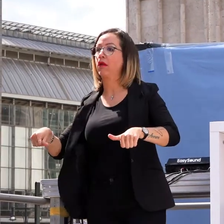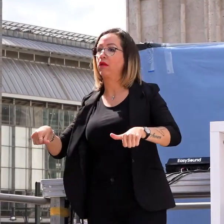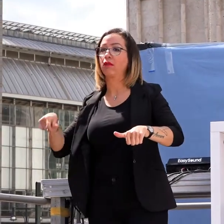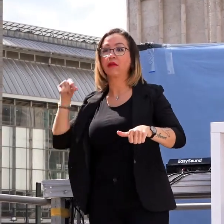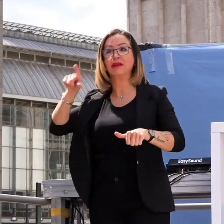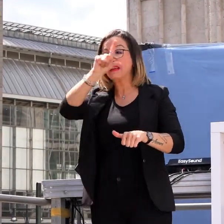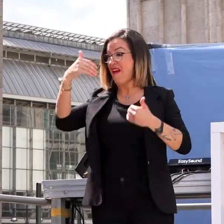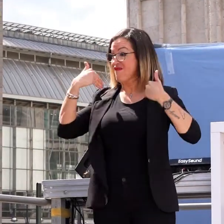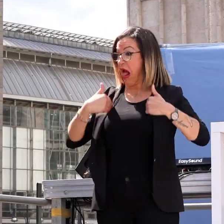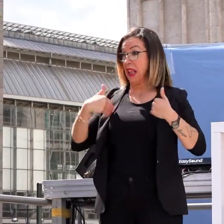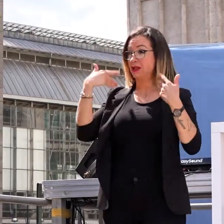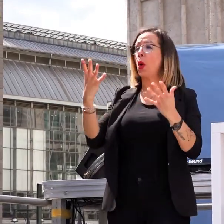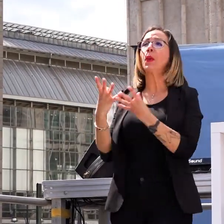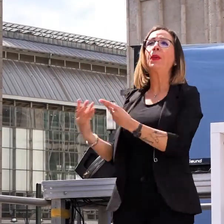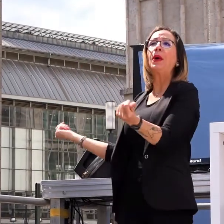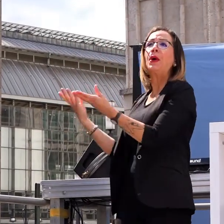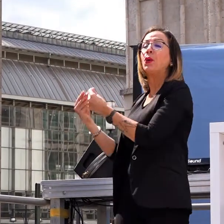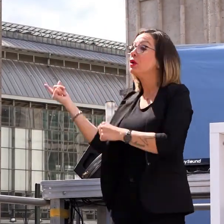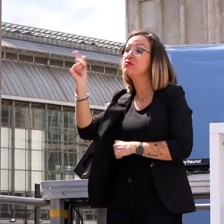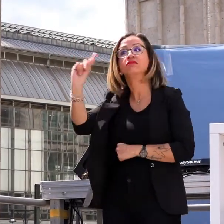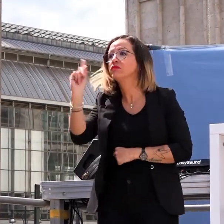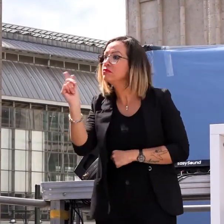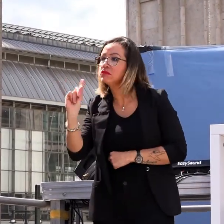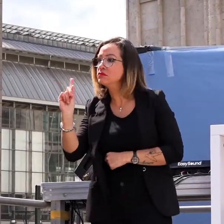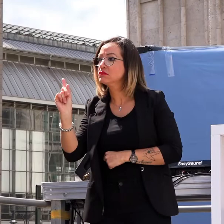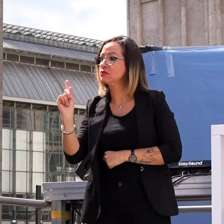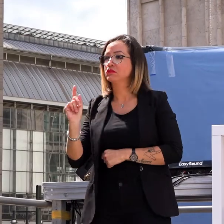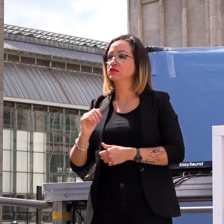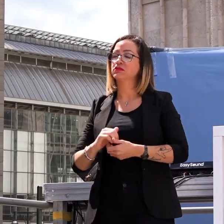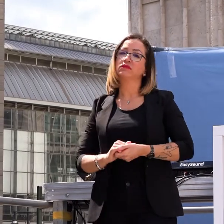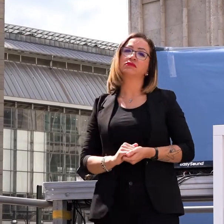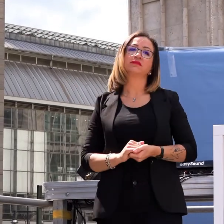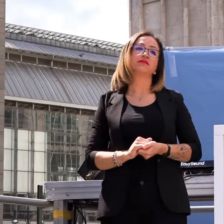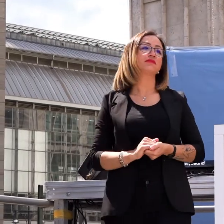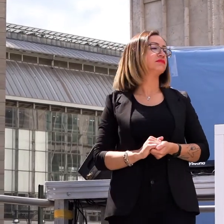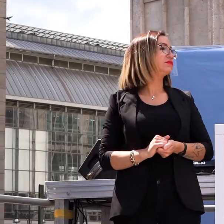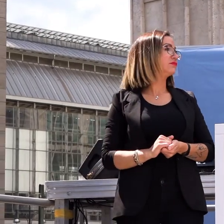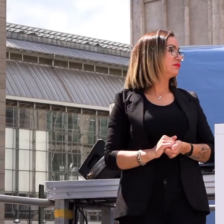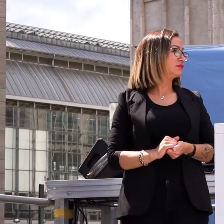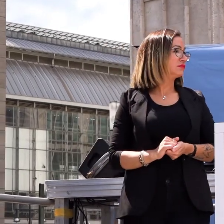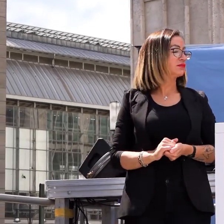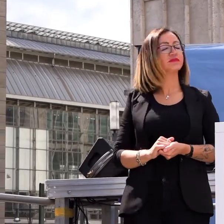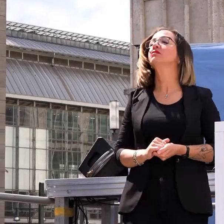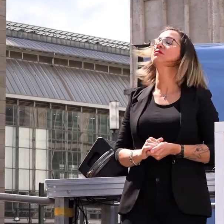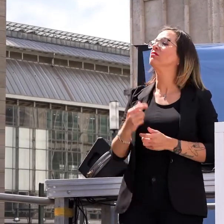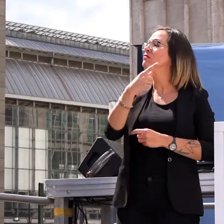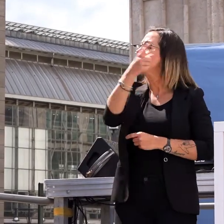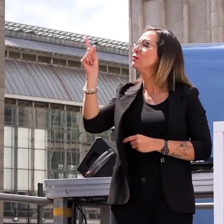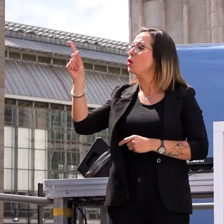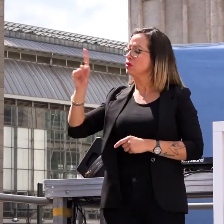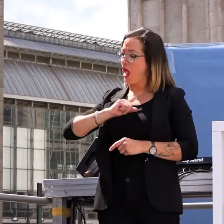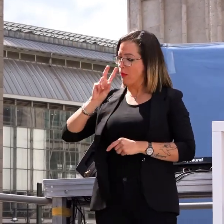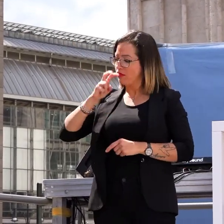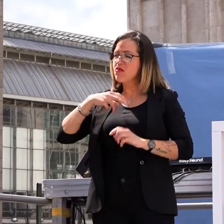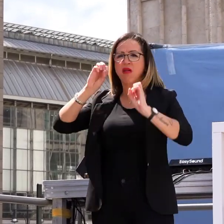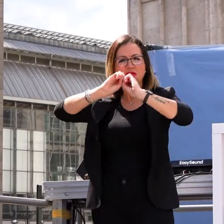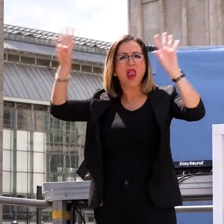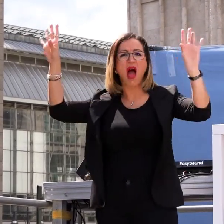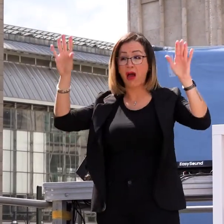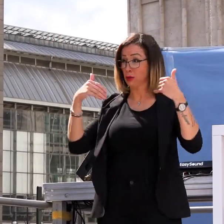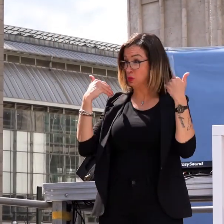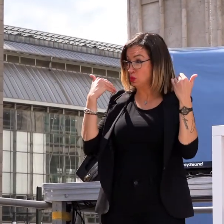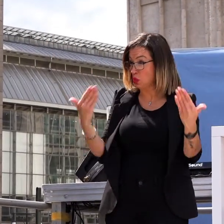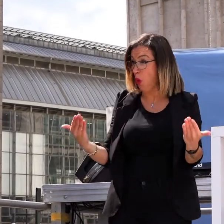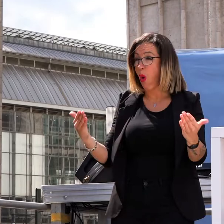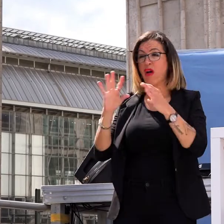unterbinden. Ihr müsst euch klar machen, es geht nicht